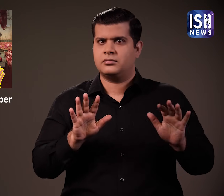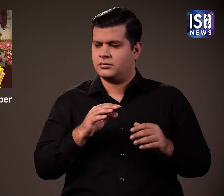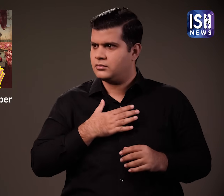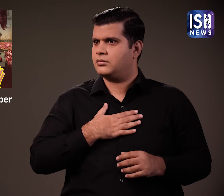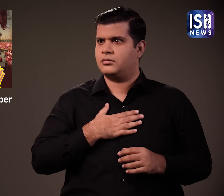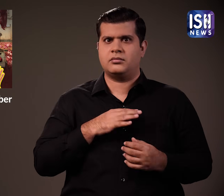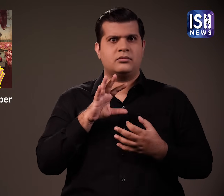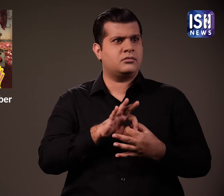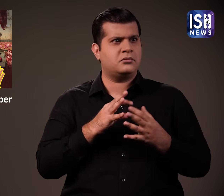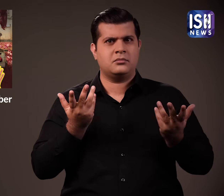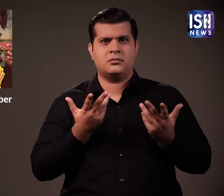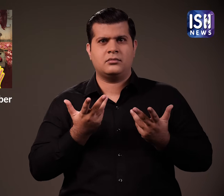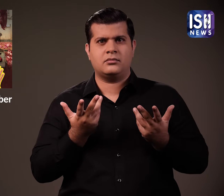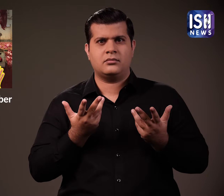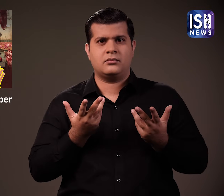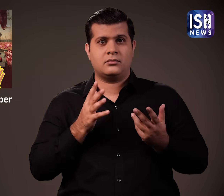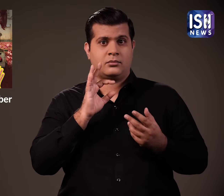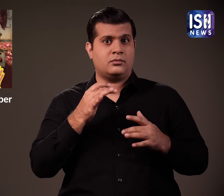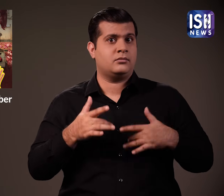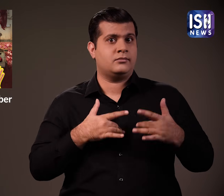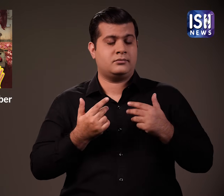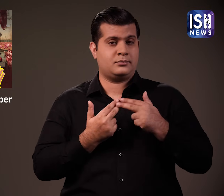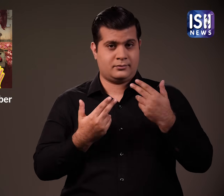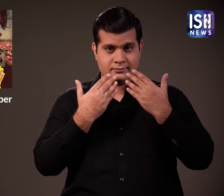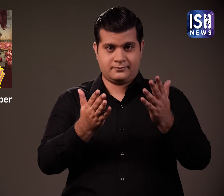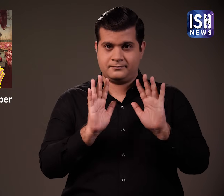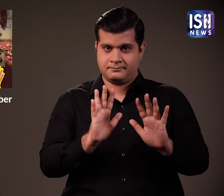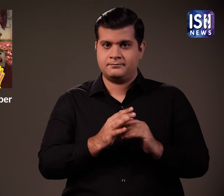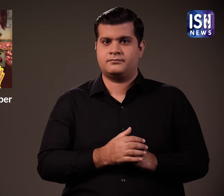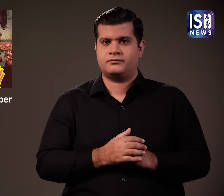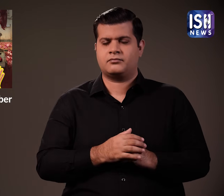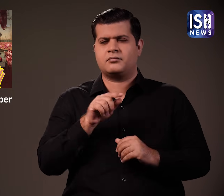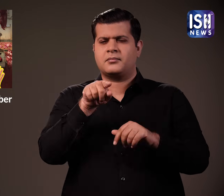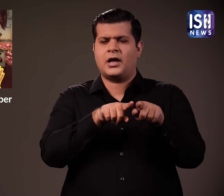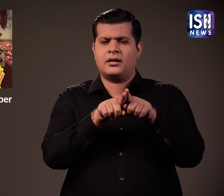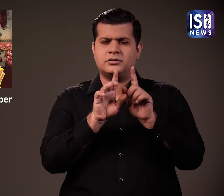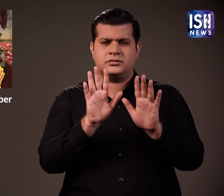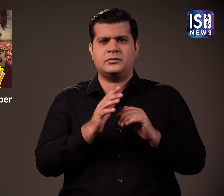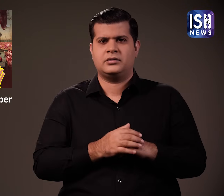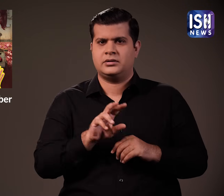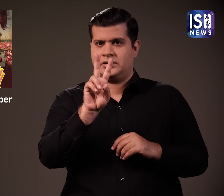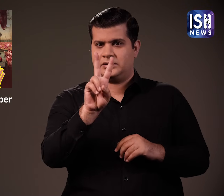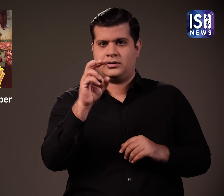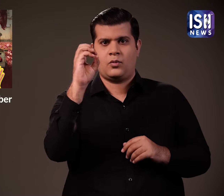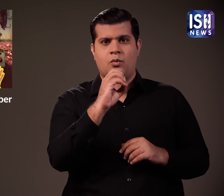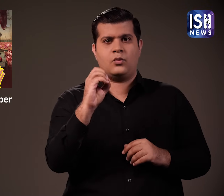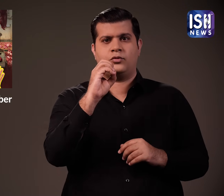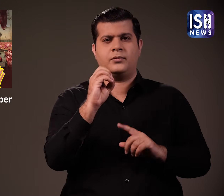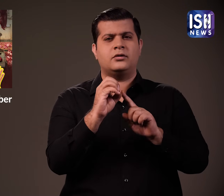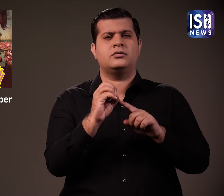वो इसका क्या कारण था इसके पीछे एक रोमान्चक कहानी है 2 अक्टूबर महाद्मा गांधी की जेनती है और